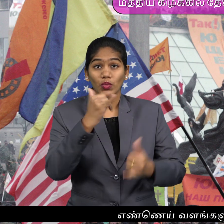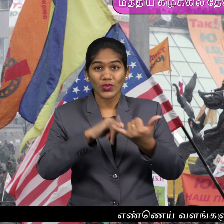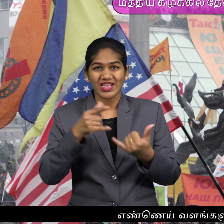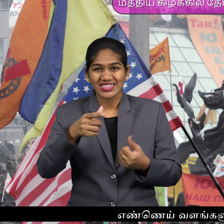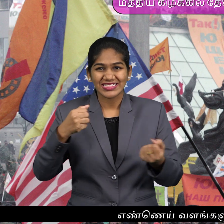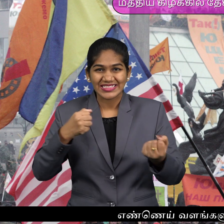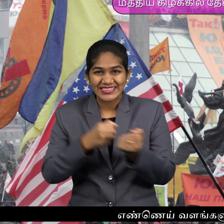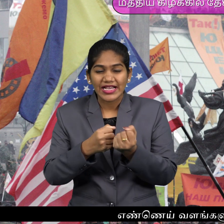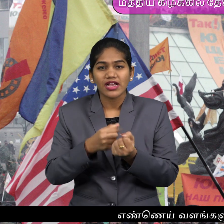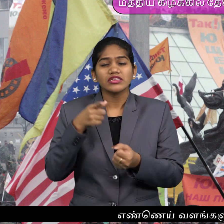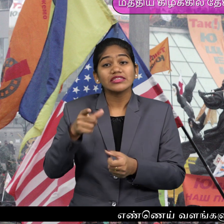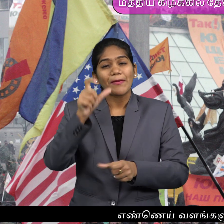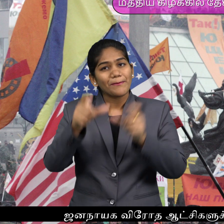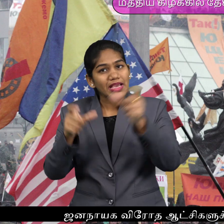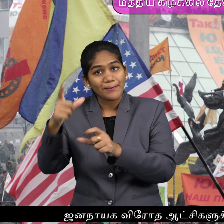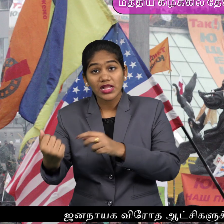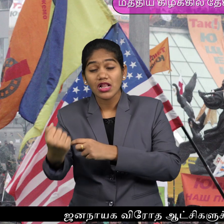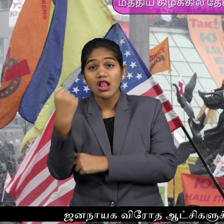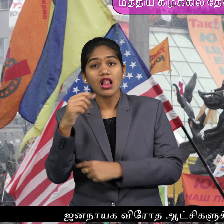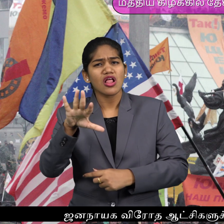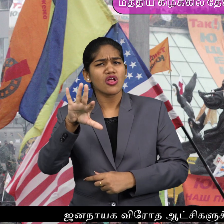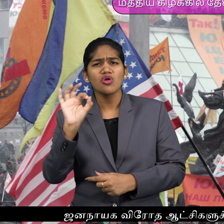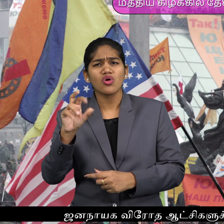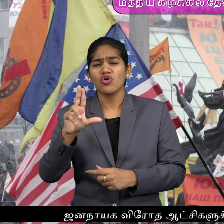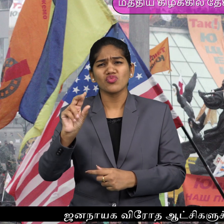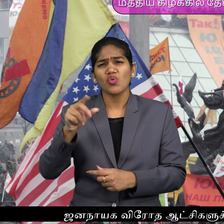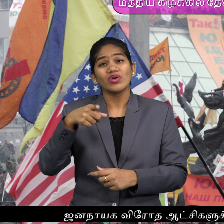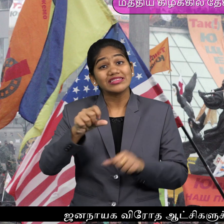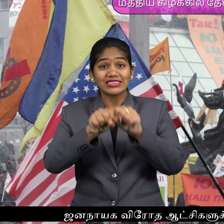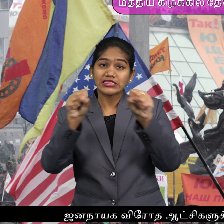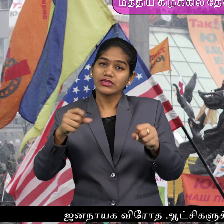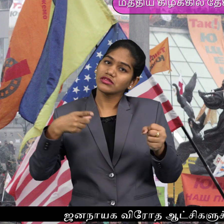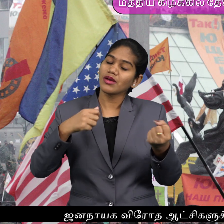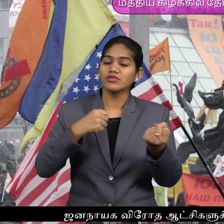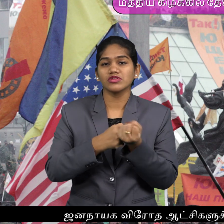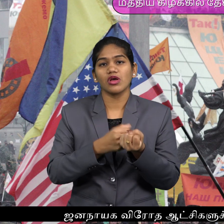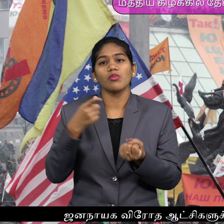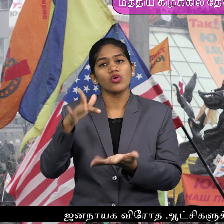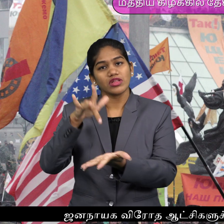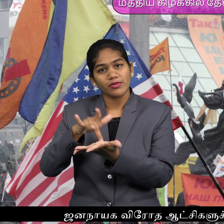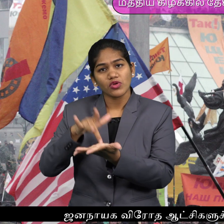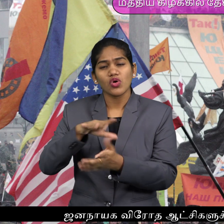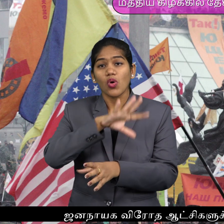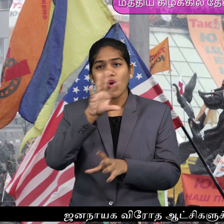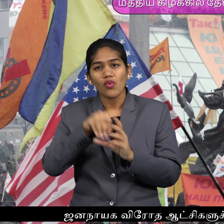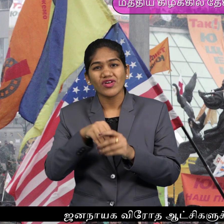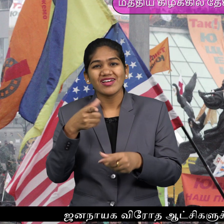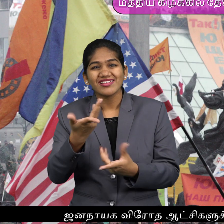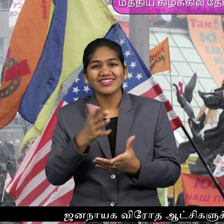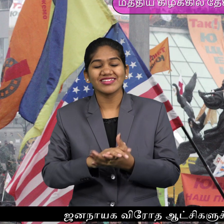எண்ணெய் வளங்களுக்கான பிராந்தியத்தில் ஜனநாயக விரோத ஆட்சிகளுக்கு அதாவது அமைப்பு அமெரிக்க